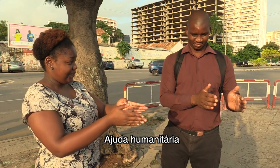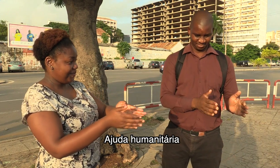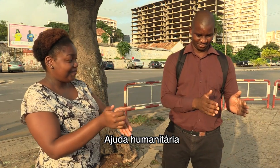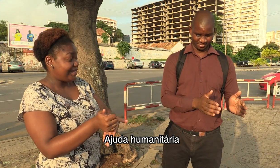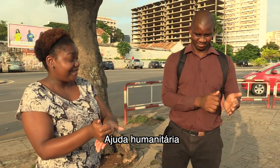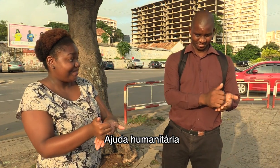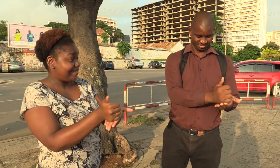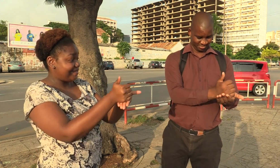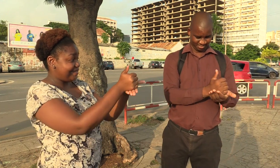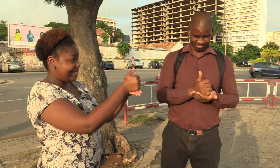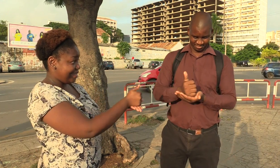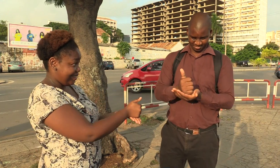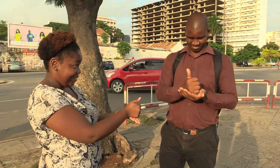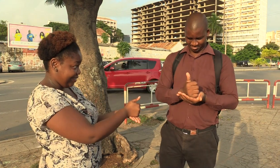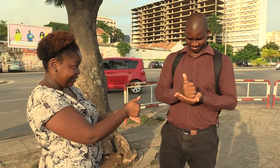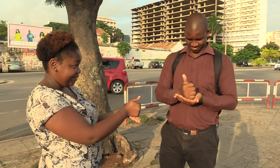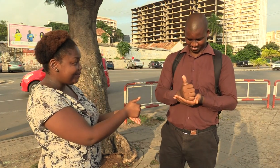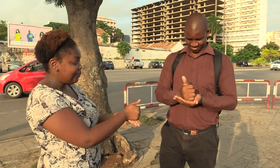Ajuda humanitária.